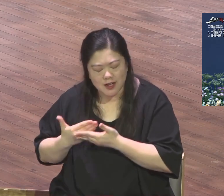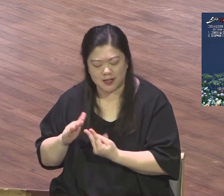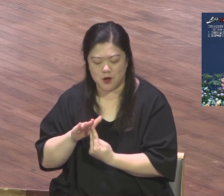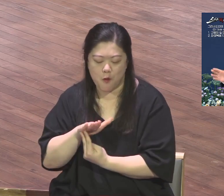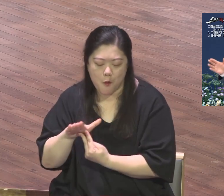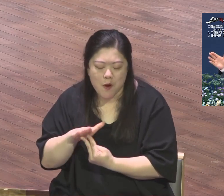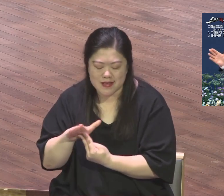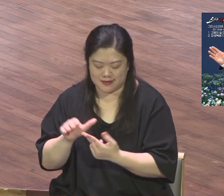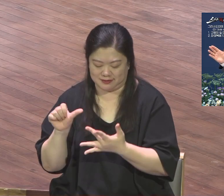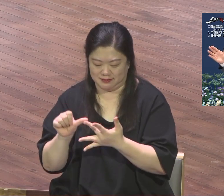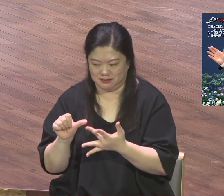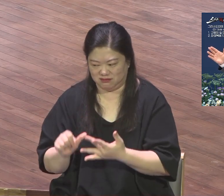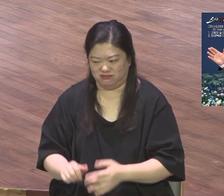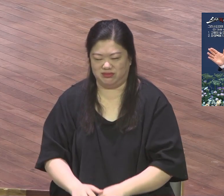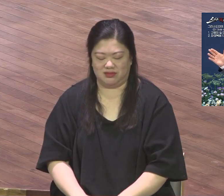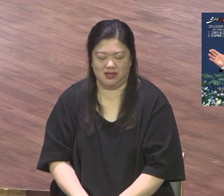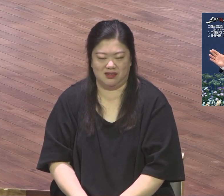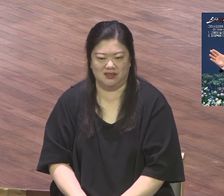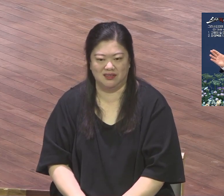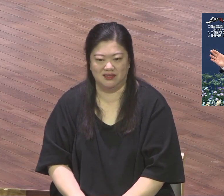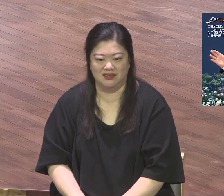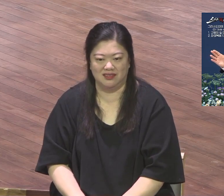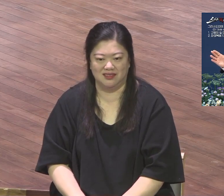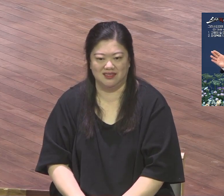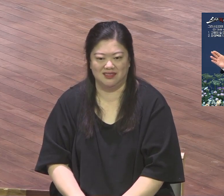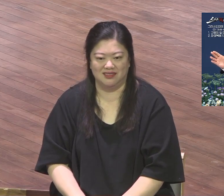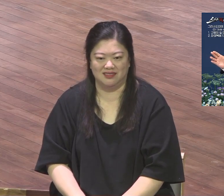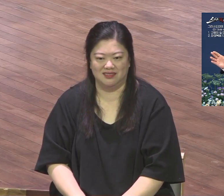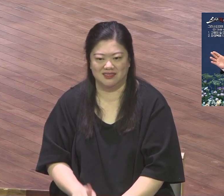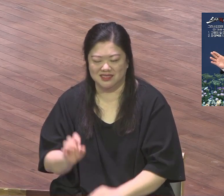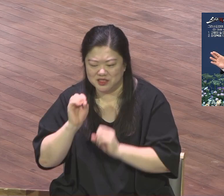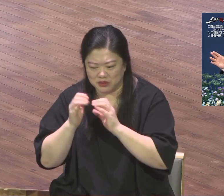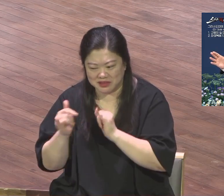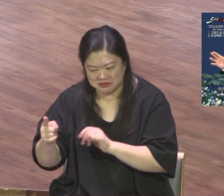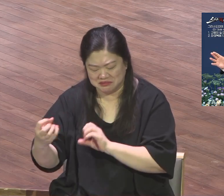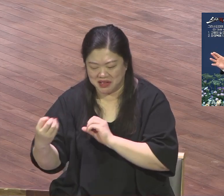세상에서 우연하게 일어나는 일은 사실은 없어요. 그렇죠?